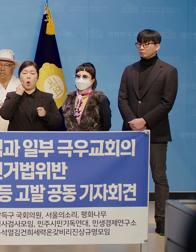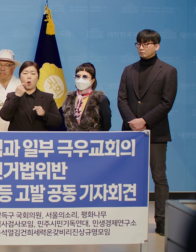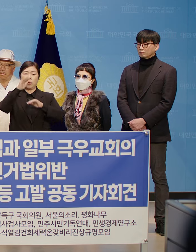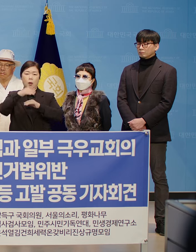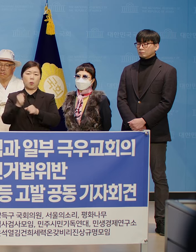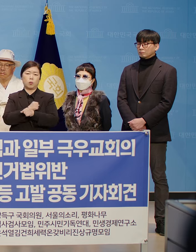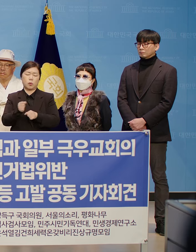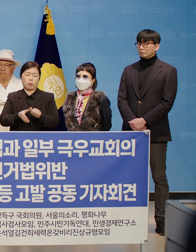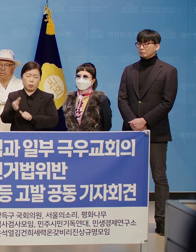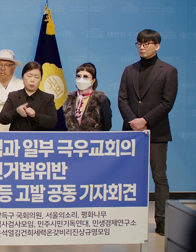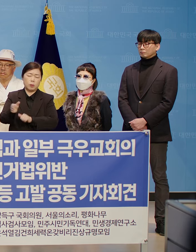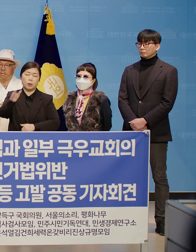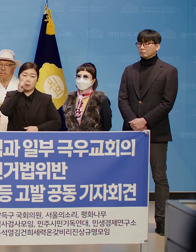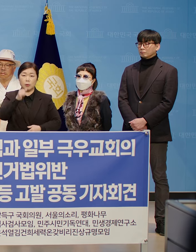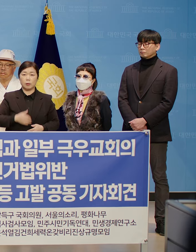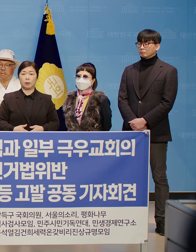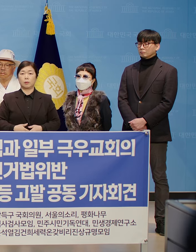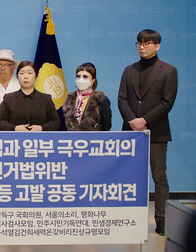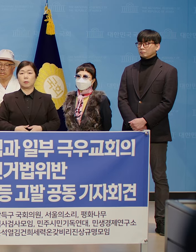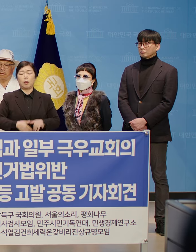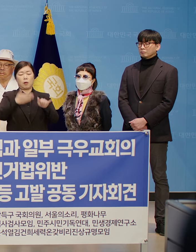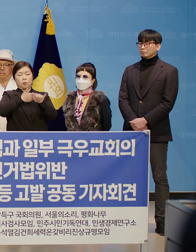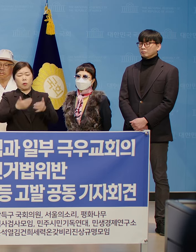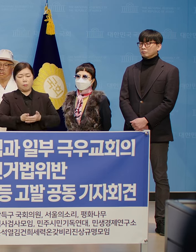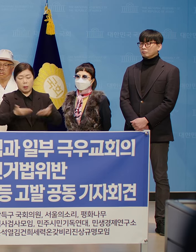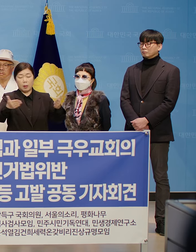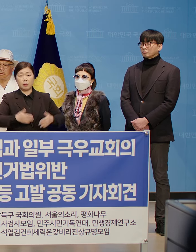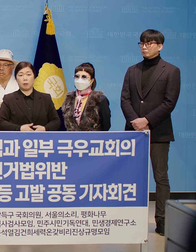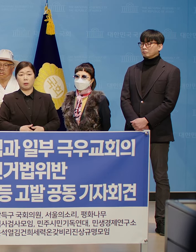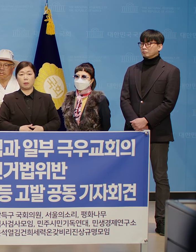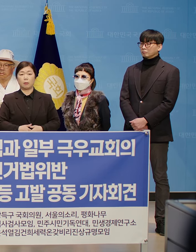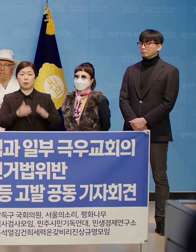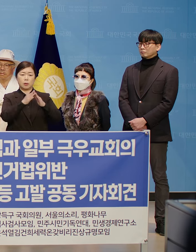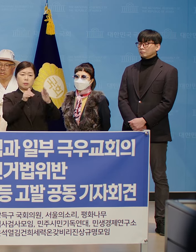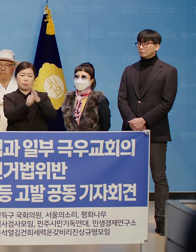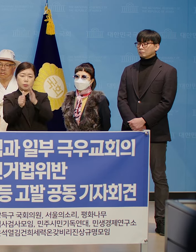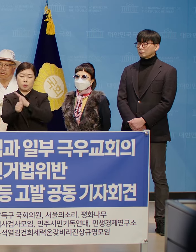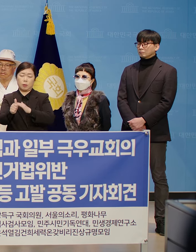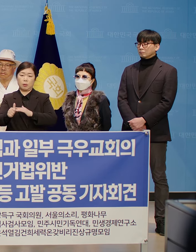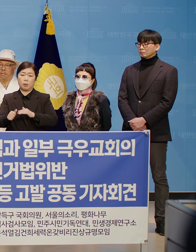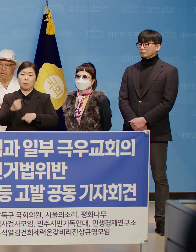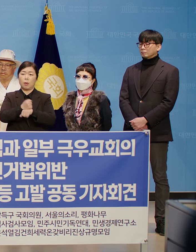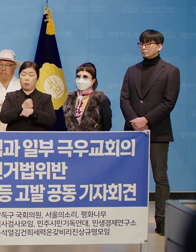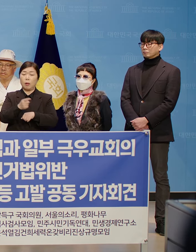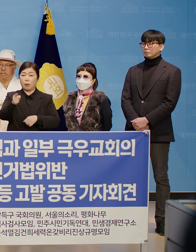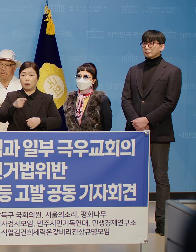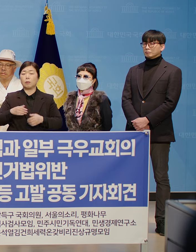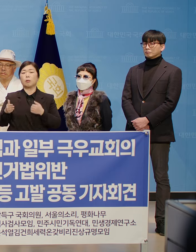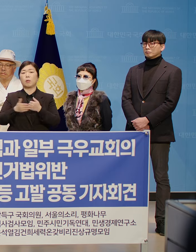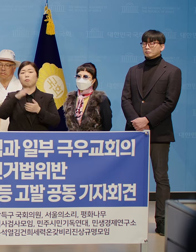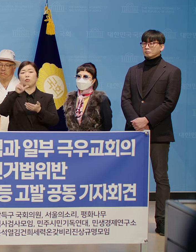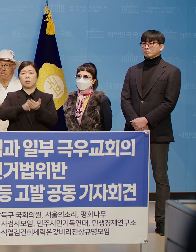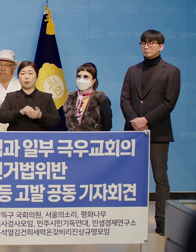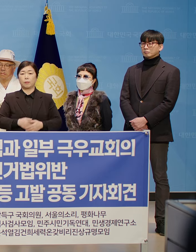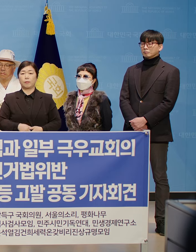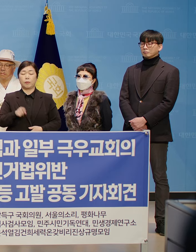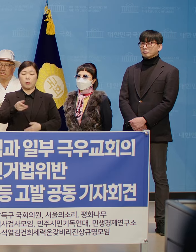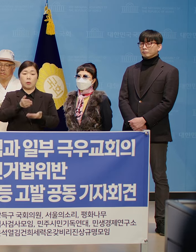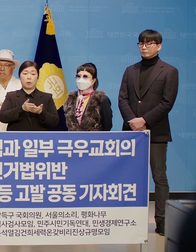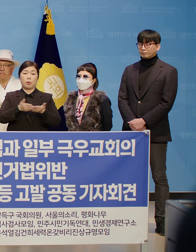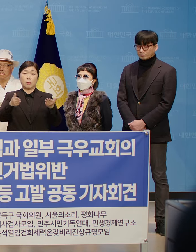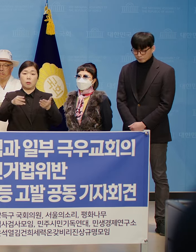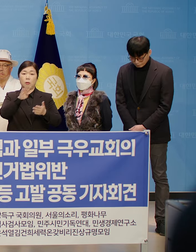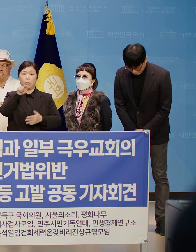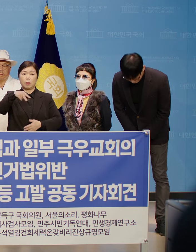퍼트립니다 이건 다 승급 법사 회사 유포가 되고 불법 가가오 방문이 됩니다이 부분이 고발장에 들어 있는데요 그것을 보도하지 서울의 서울의